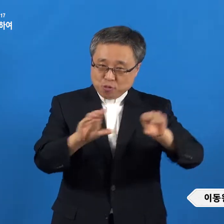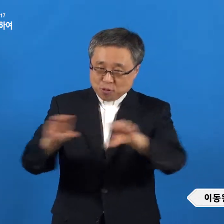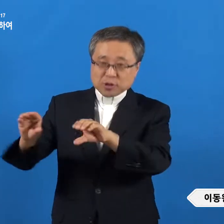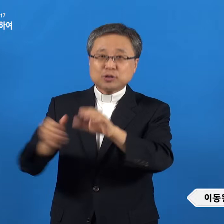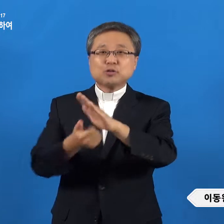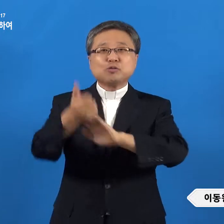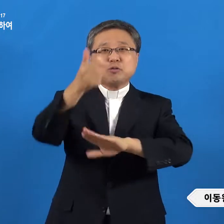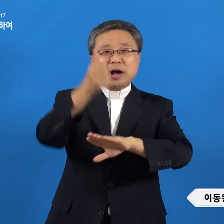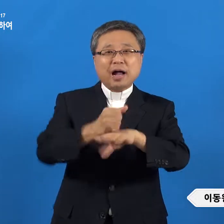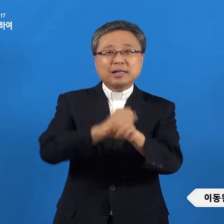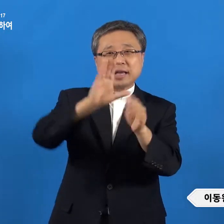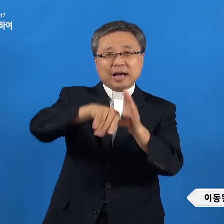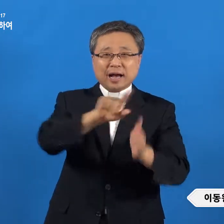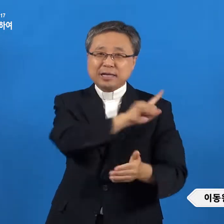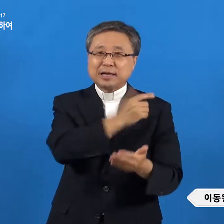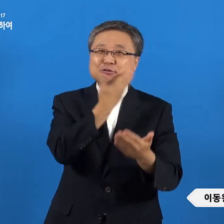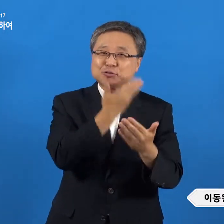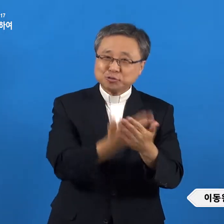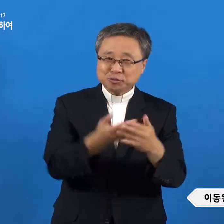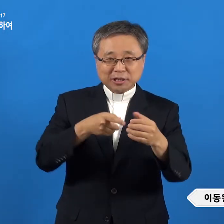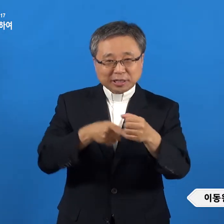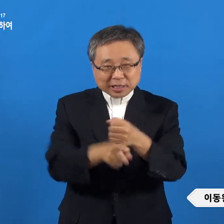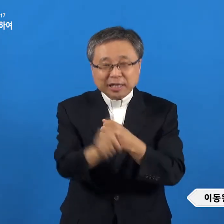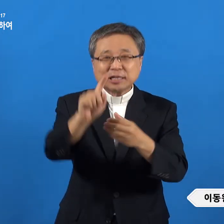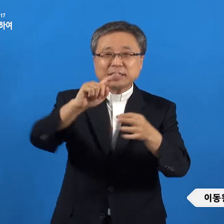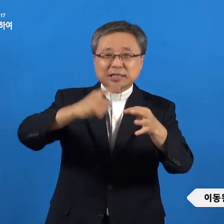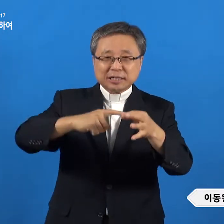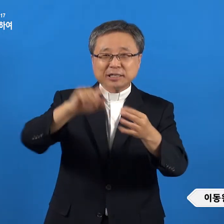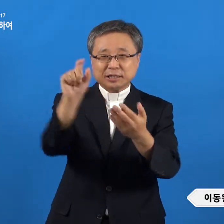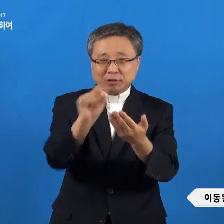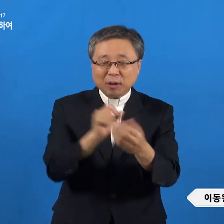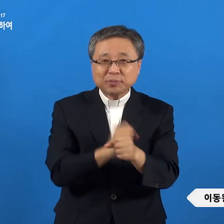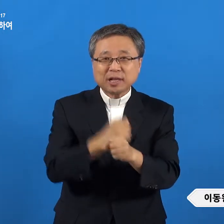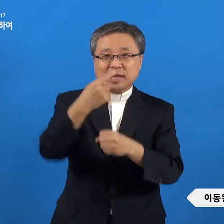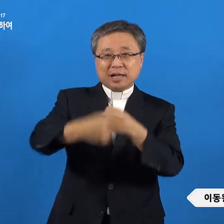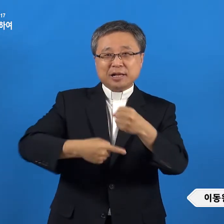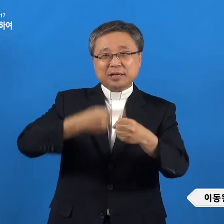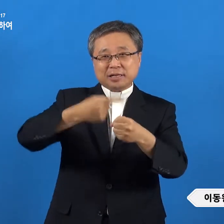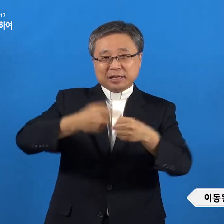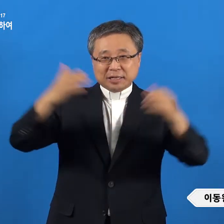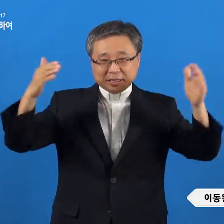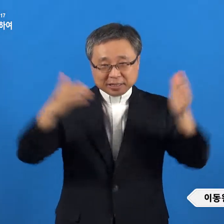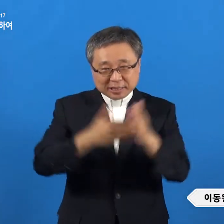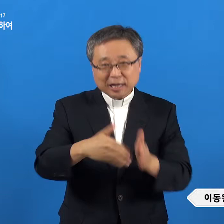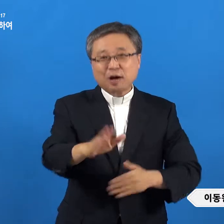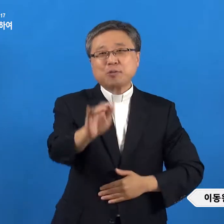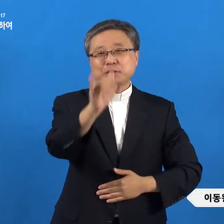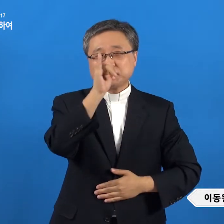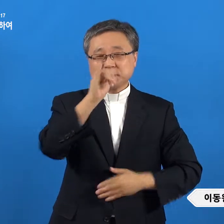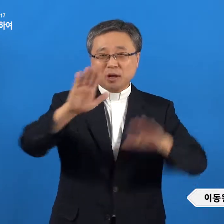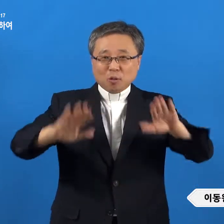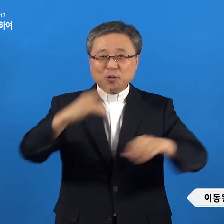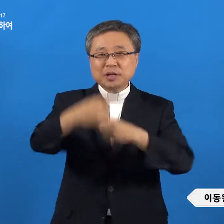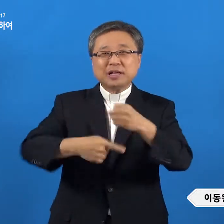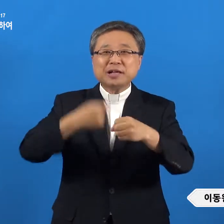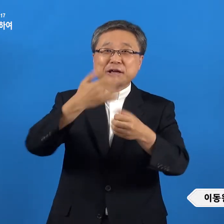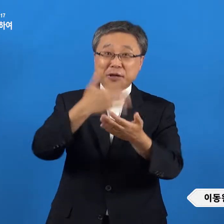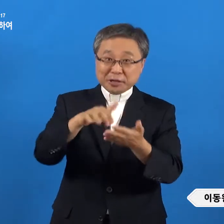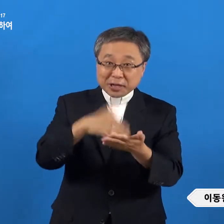자질이다 라는 글을 기록합니다. 한 해가 저물어가고 있습니다. 한 해를 결산해야 할 시간이죠.